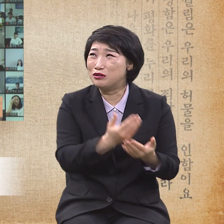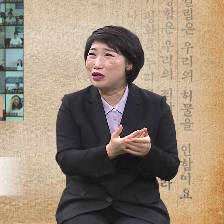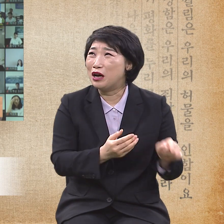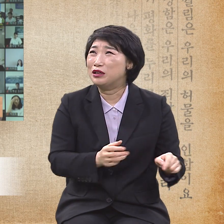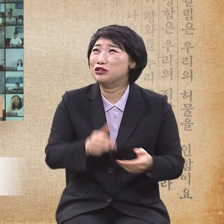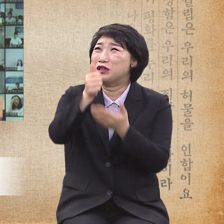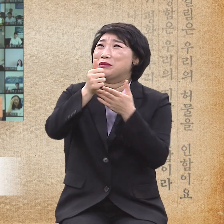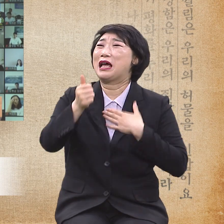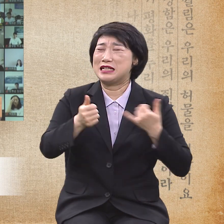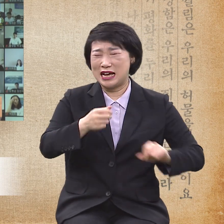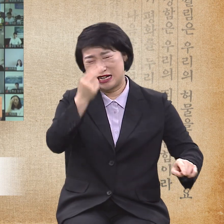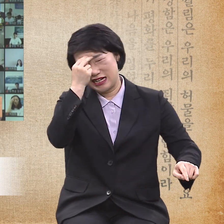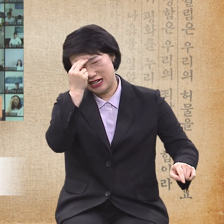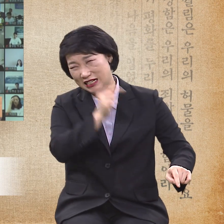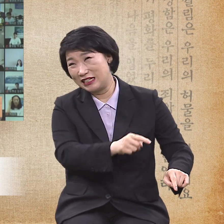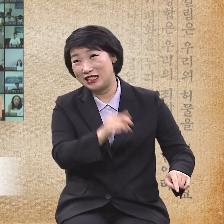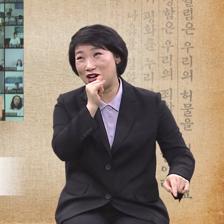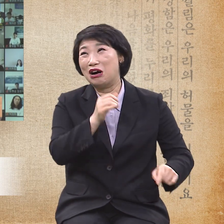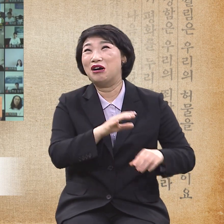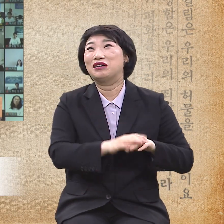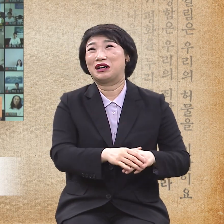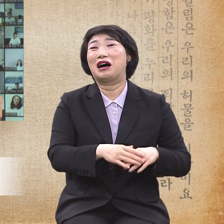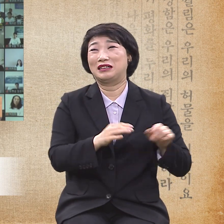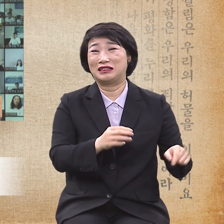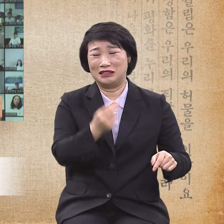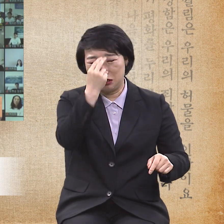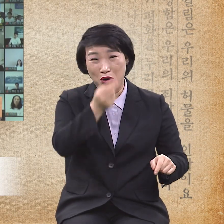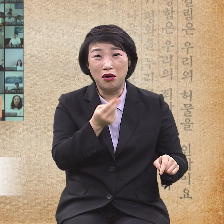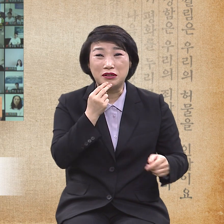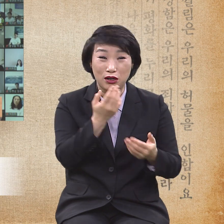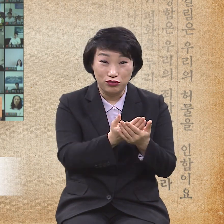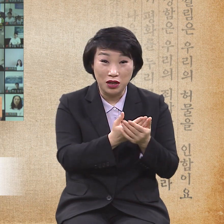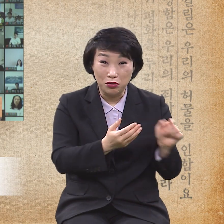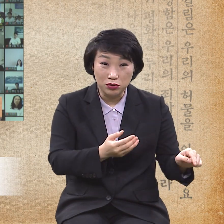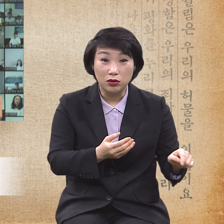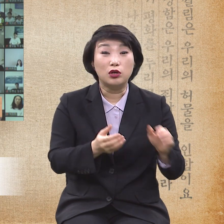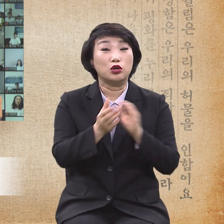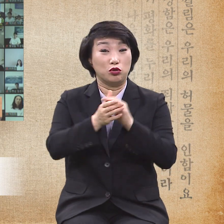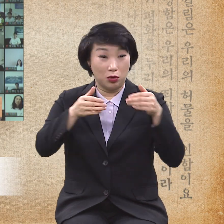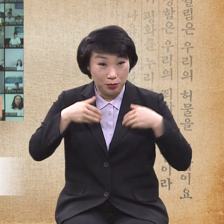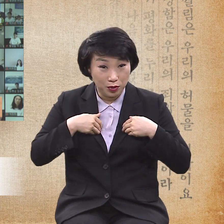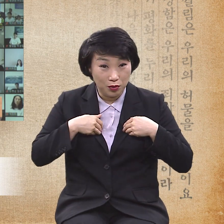주님 우리 애 또 속쓰기니까 속 안 쓰게 해주세요. 해야지 물론 기도.